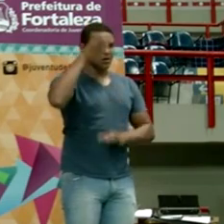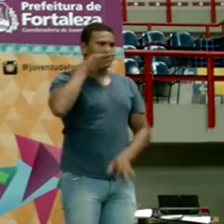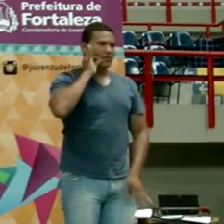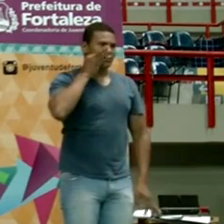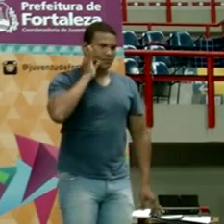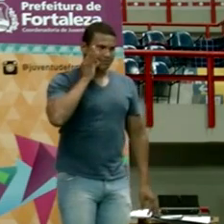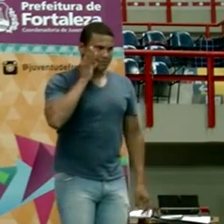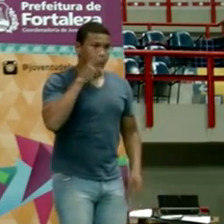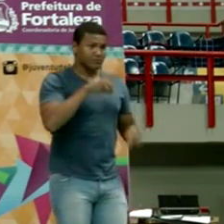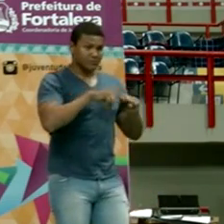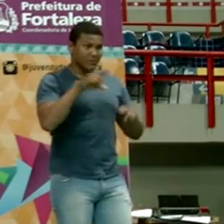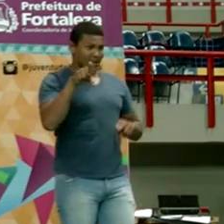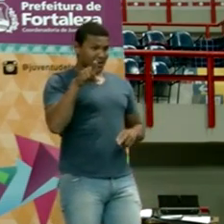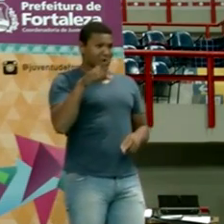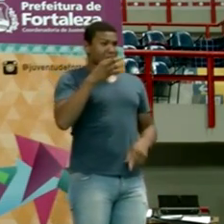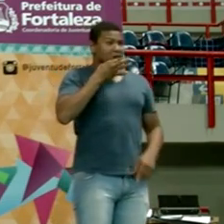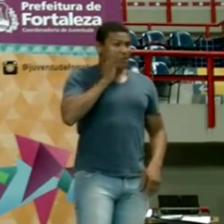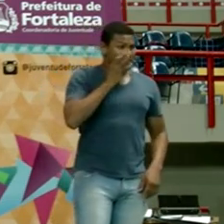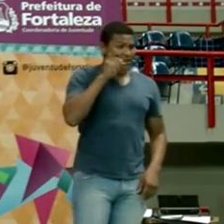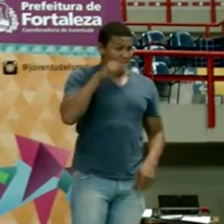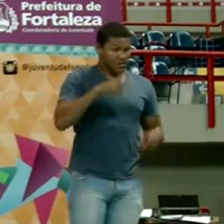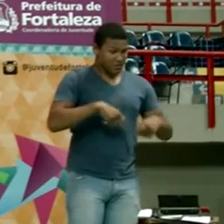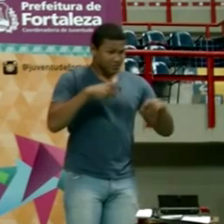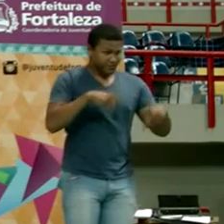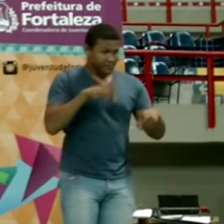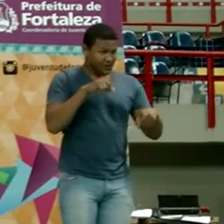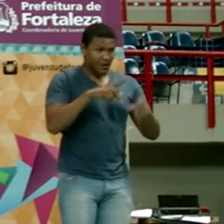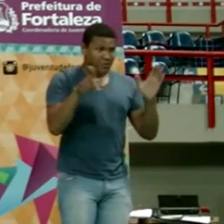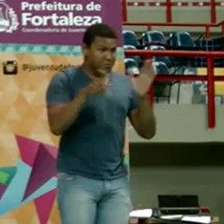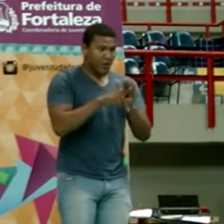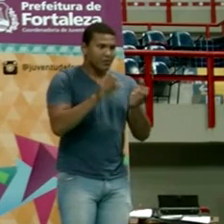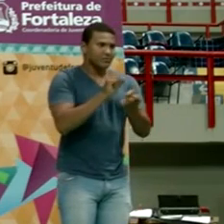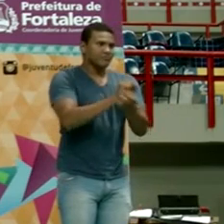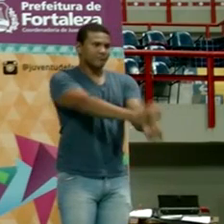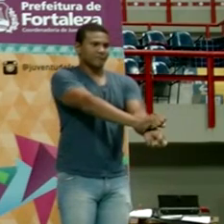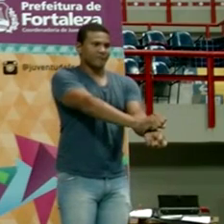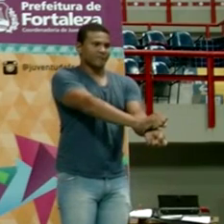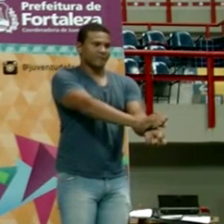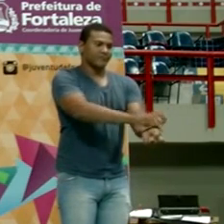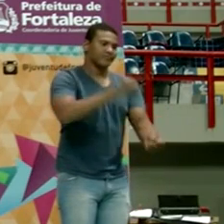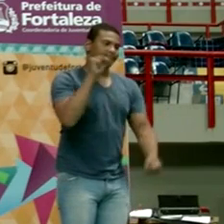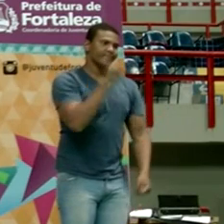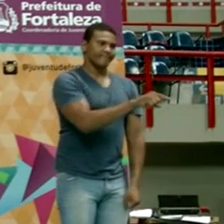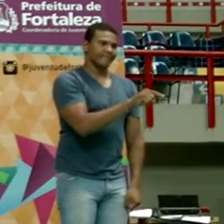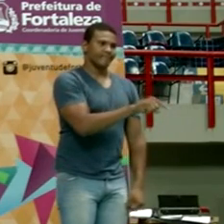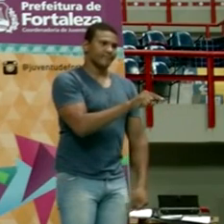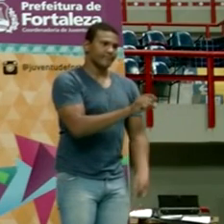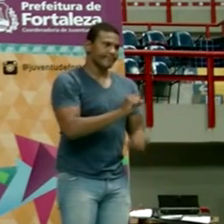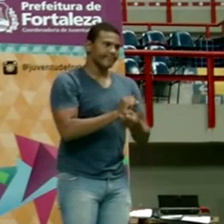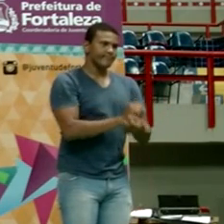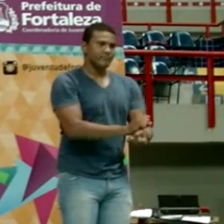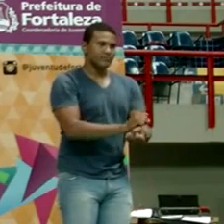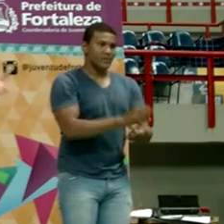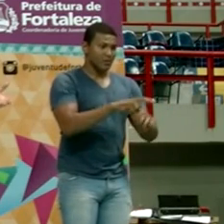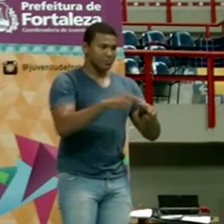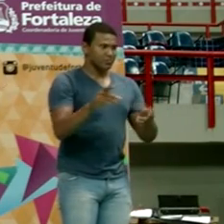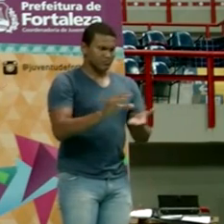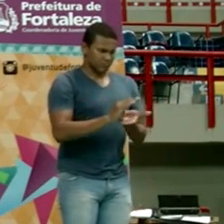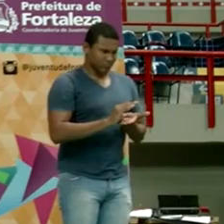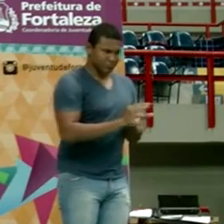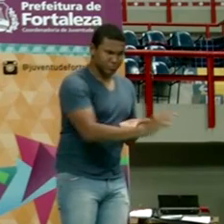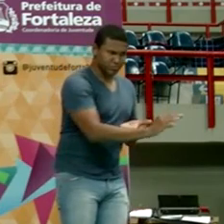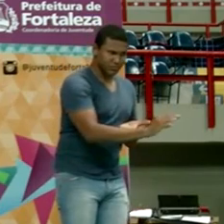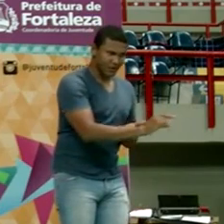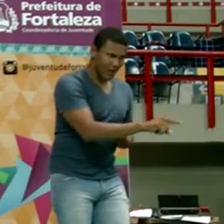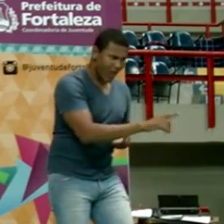produção de café era baseada na mão de obra escrava. Portanto, não se investia para educar